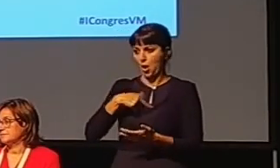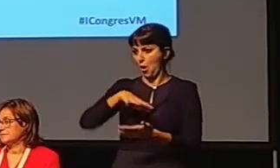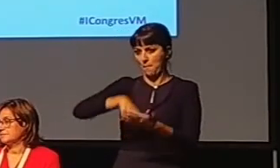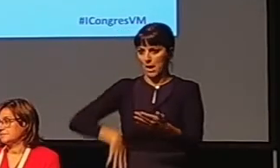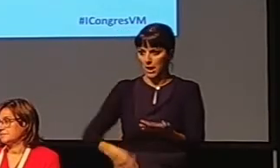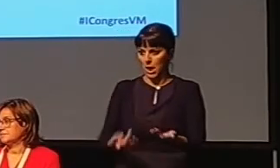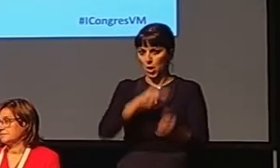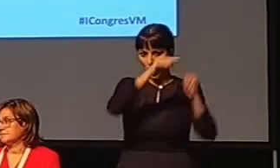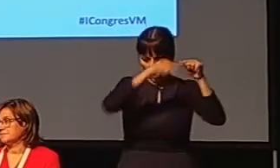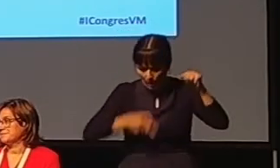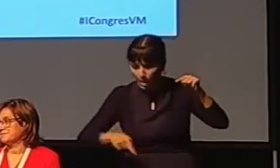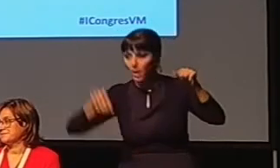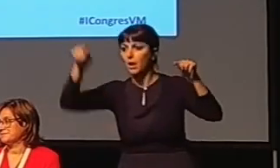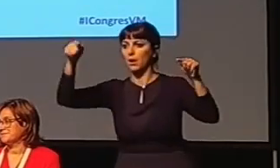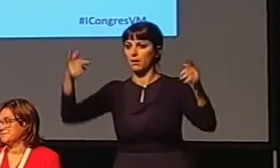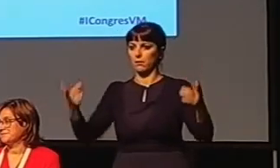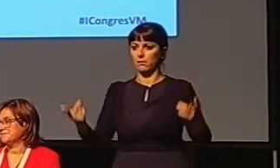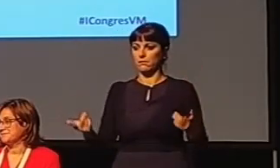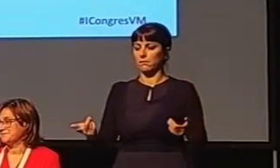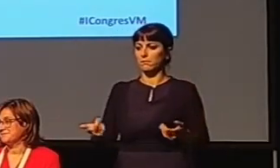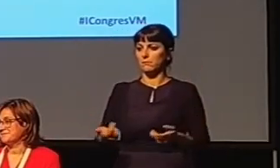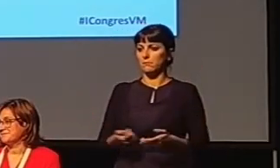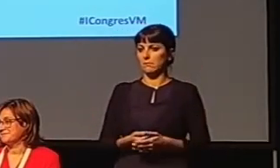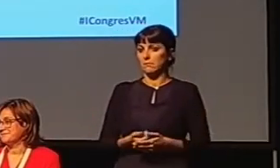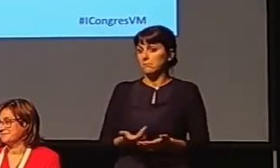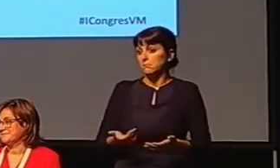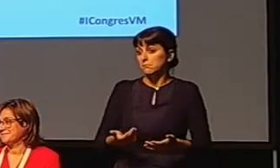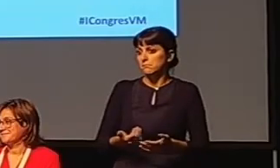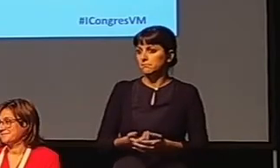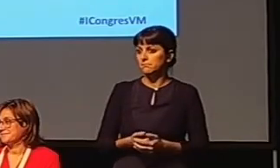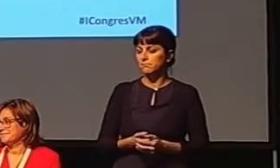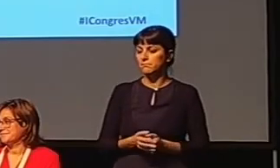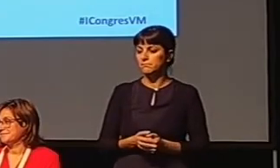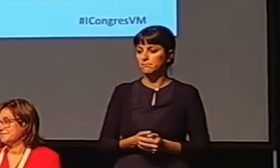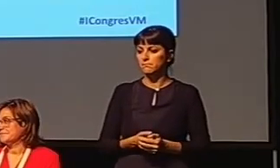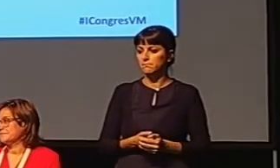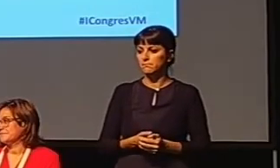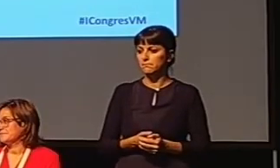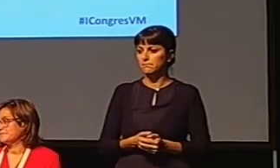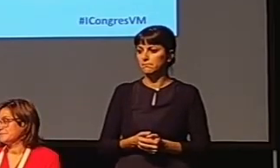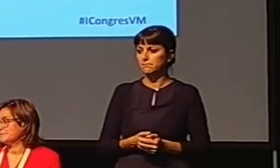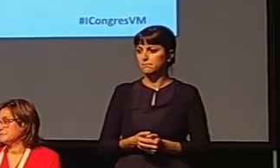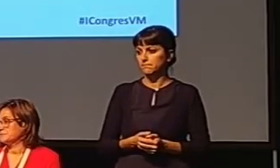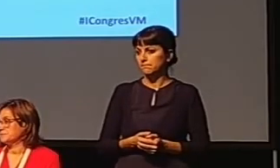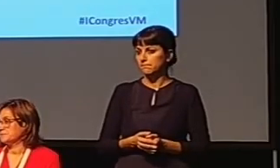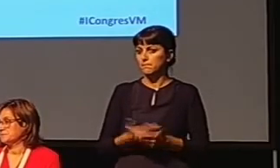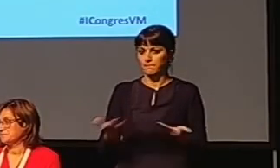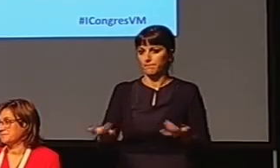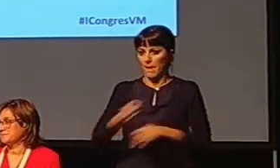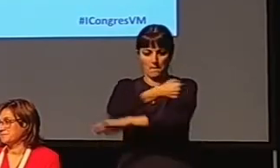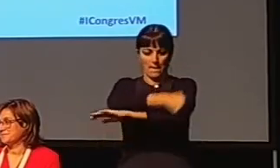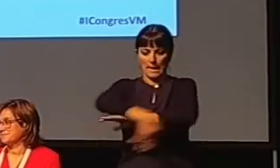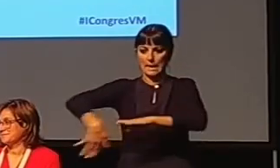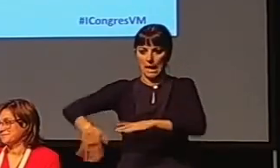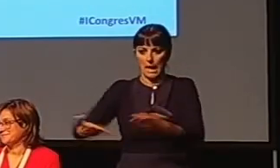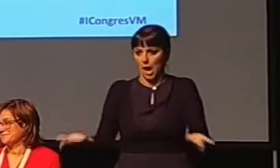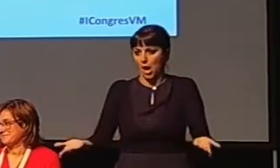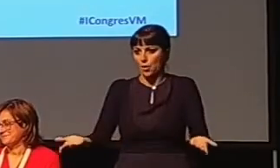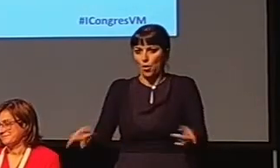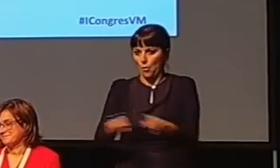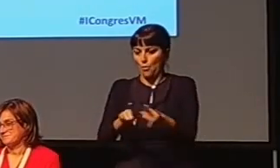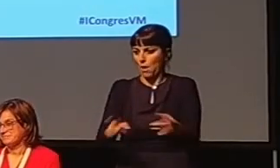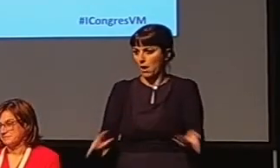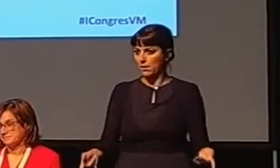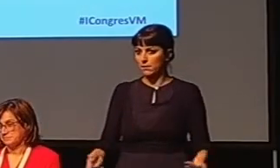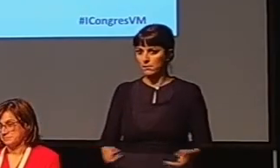tal? Sí? Sí? Corredor Mediterrani. No, ho dic perquè quan estem parlant